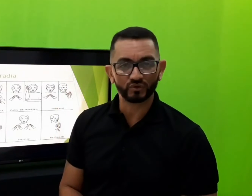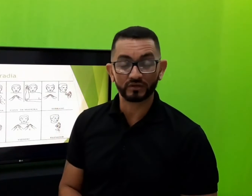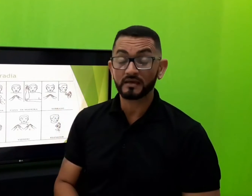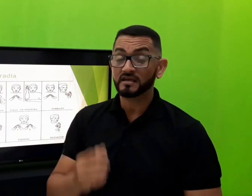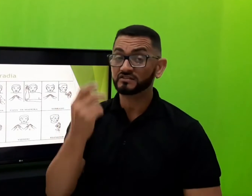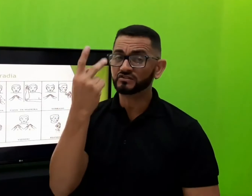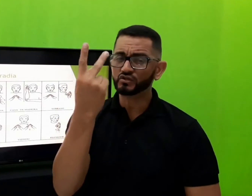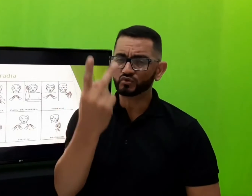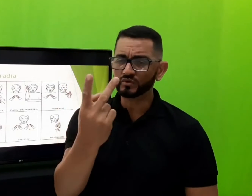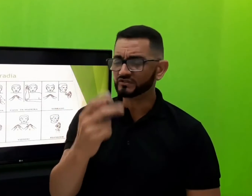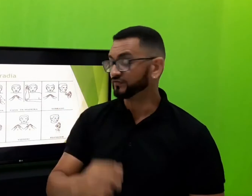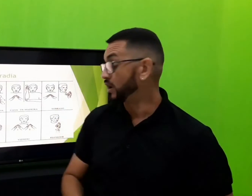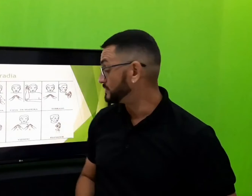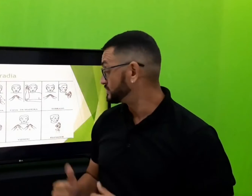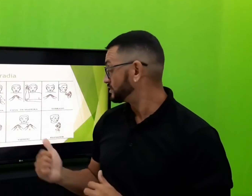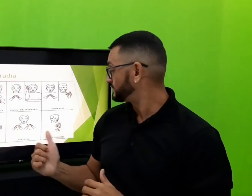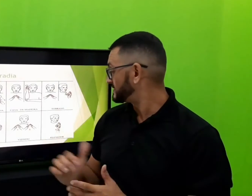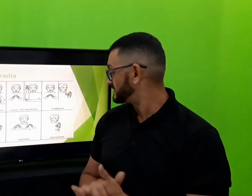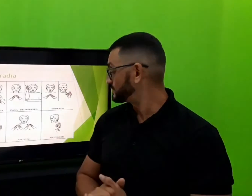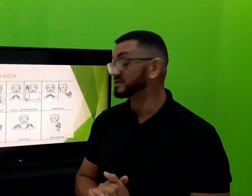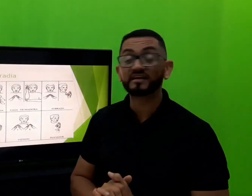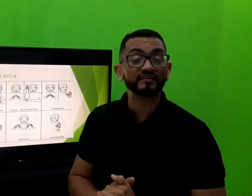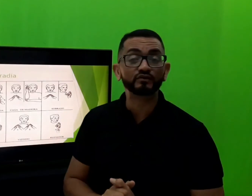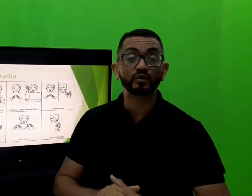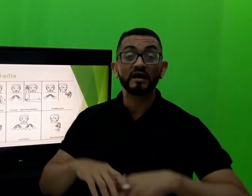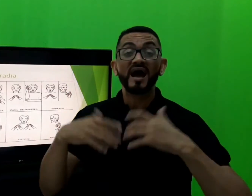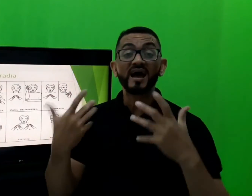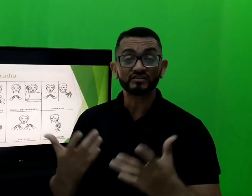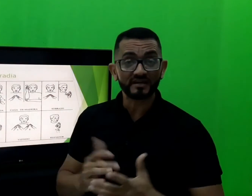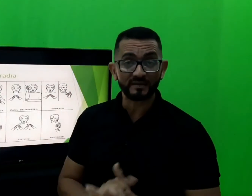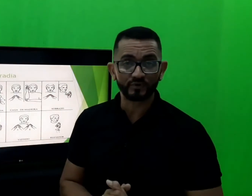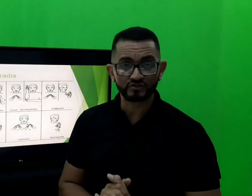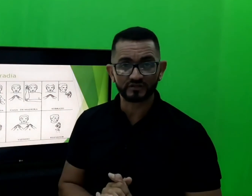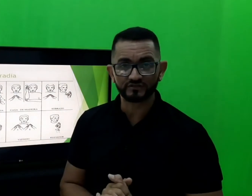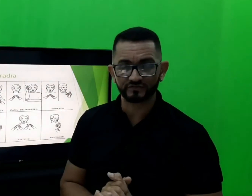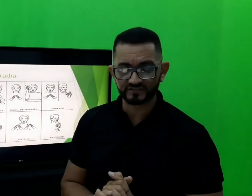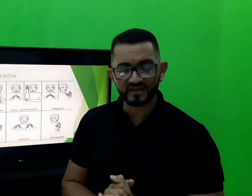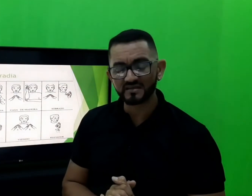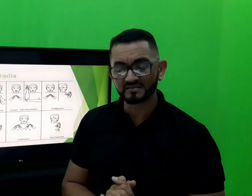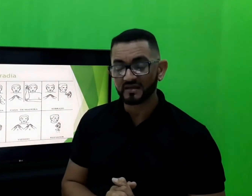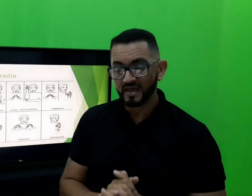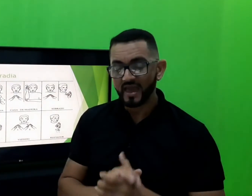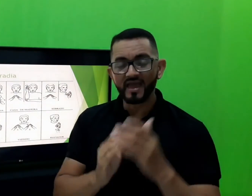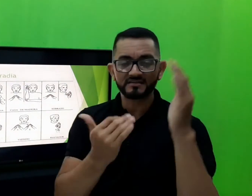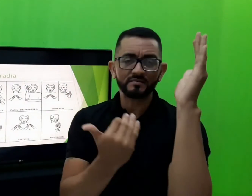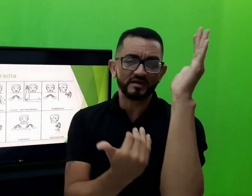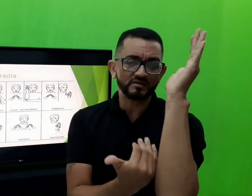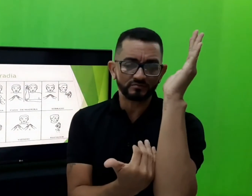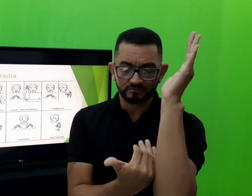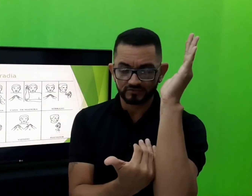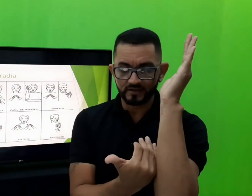Elevador. Existem 2 formas de nós fazermos elevador. A que está na apostila de vocês é essa mesmo, certo?